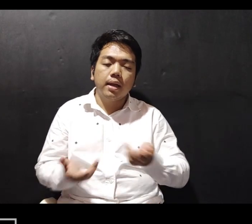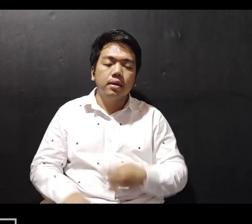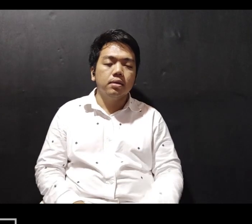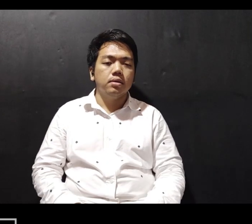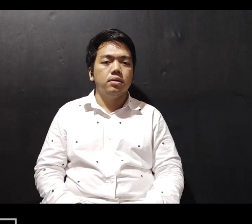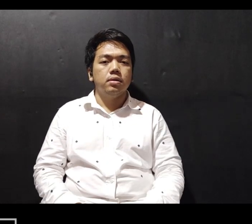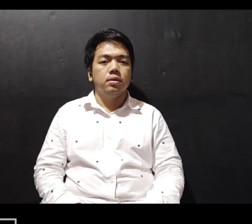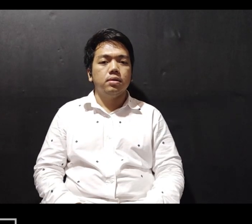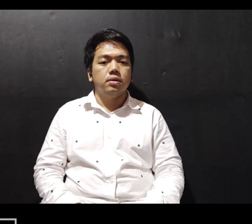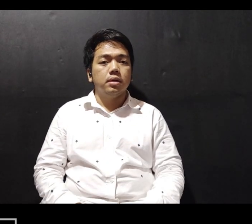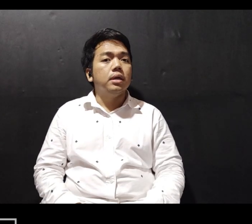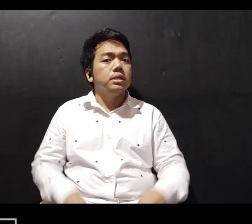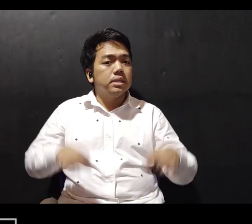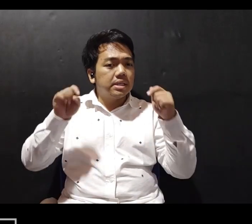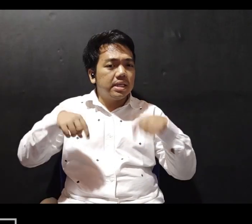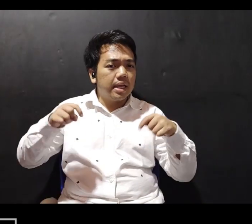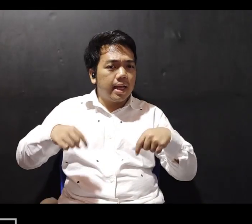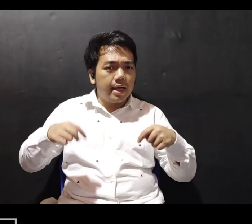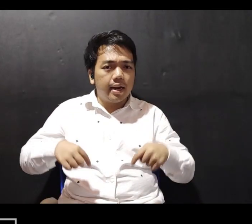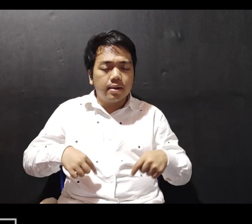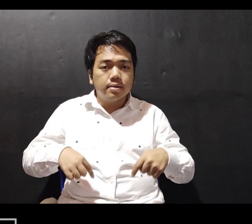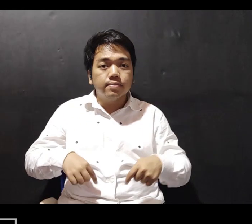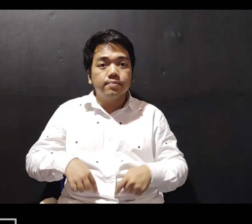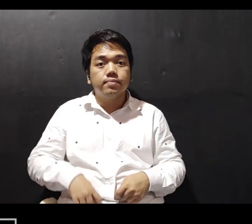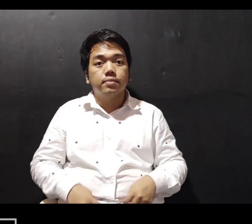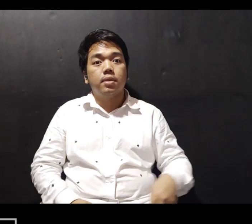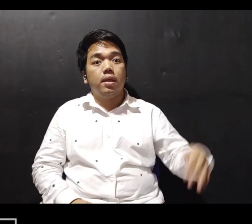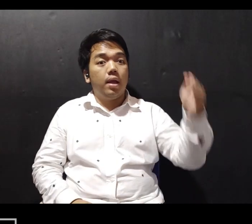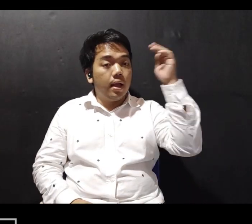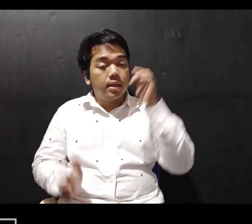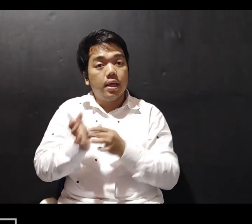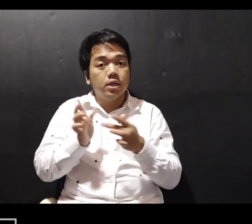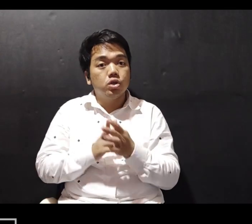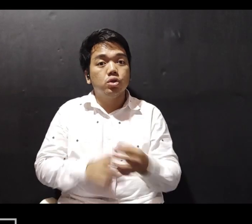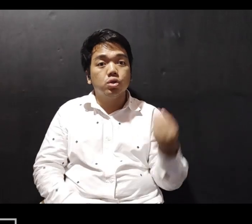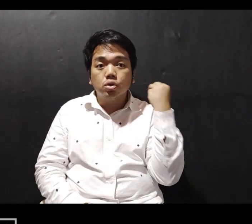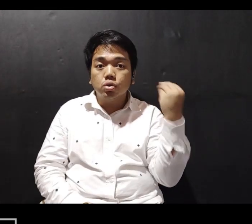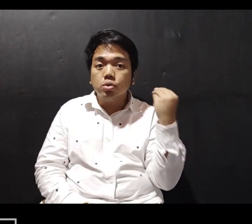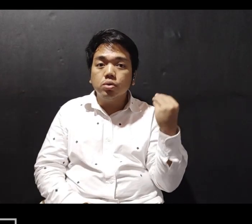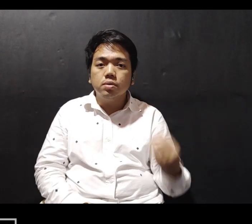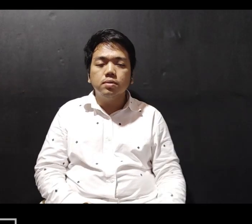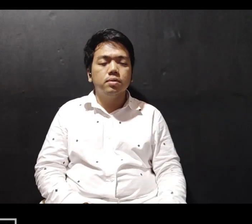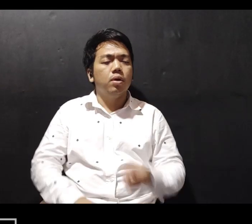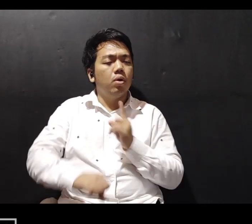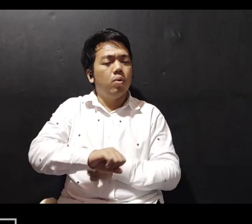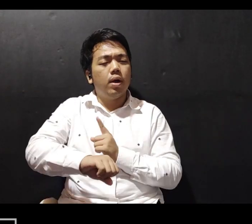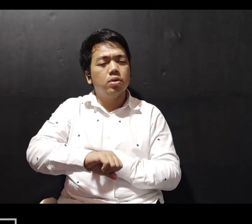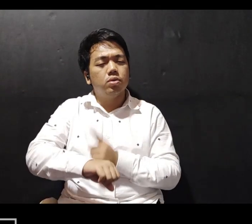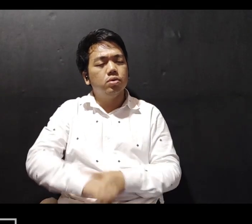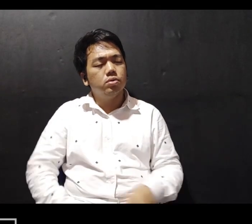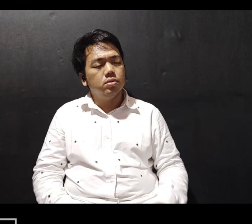now, Tuhan Yesus sedang menanti saat daripada Allah Bapa memerintahkan dia untuk datang kembali.